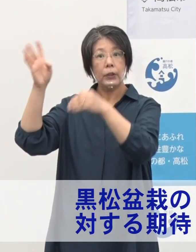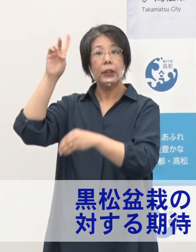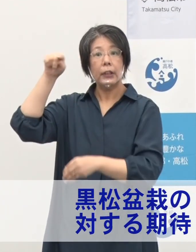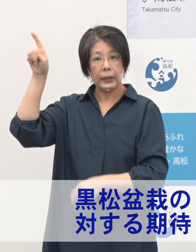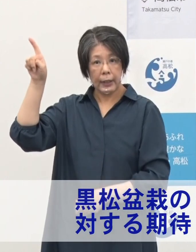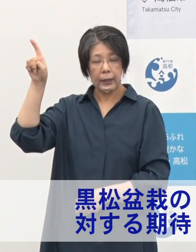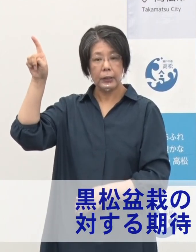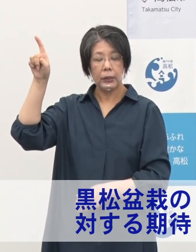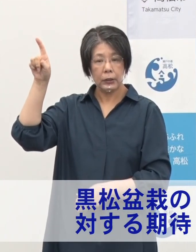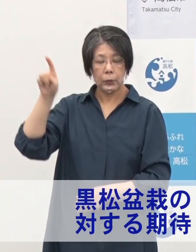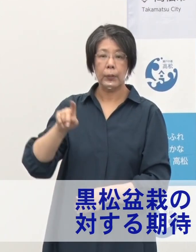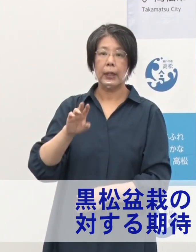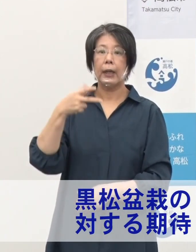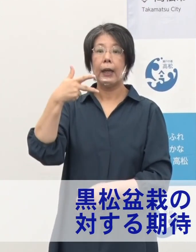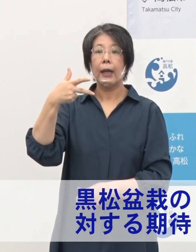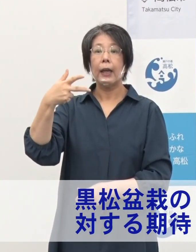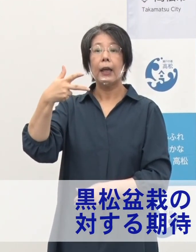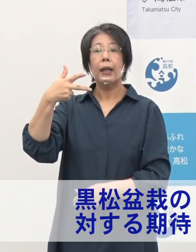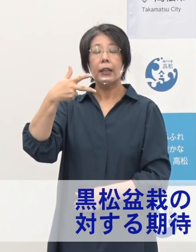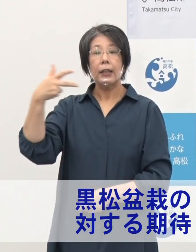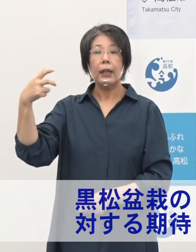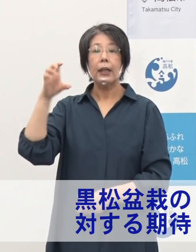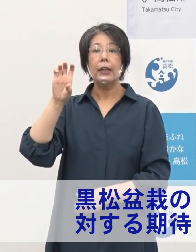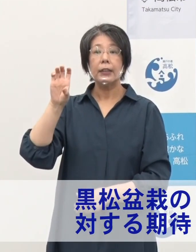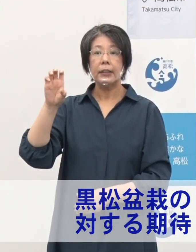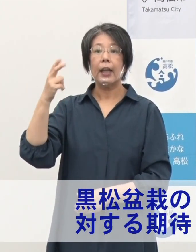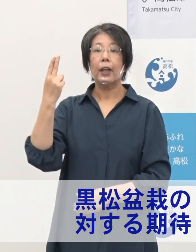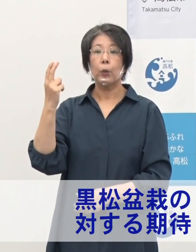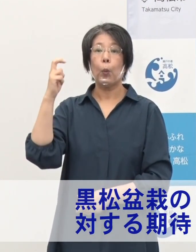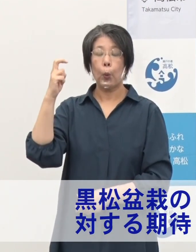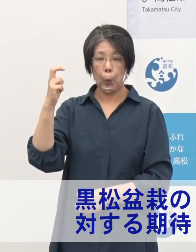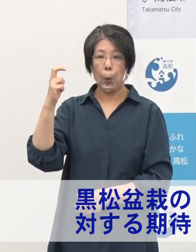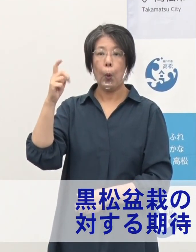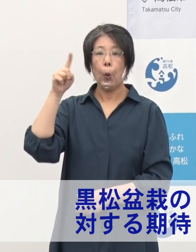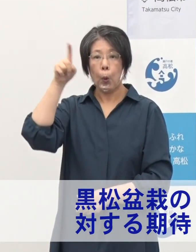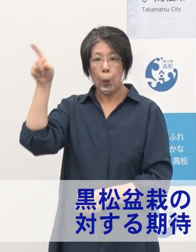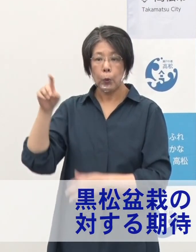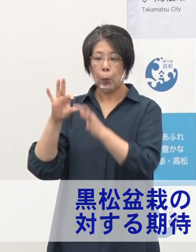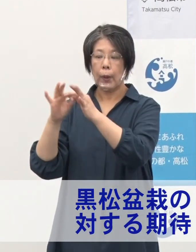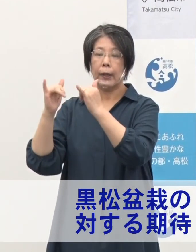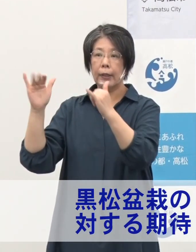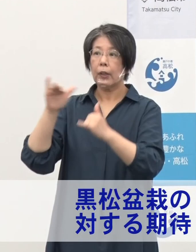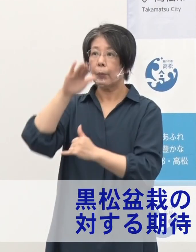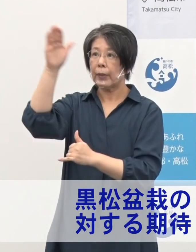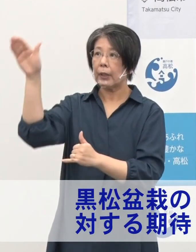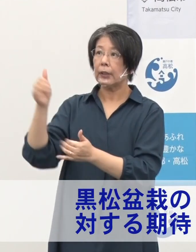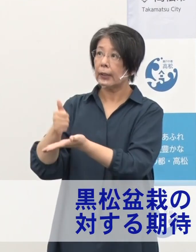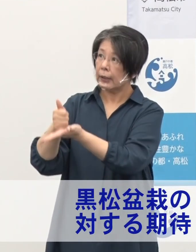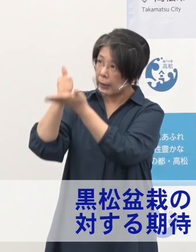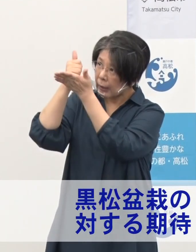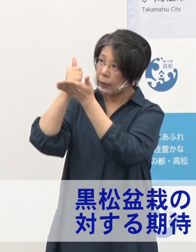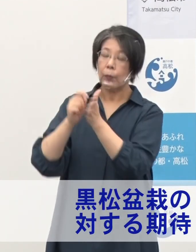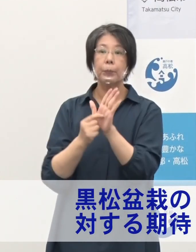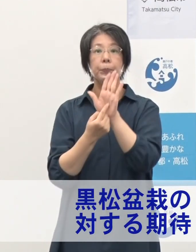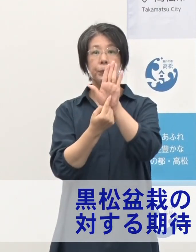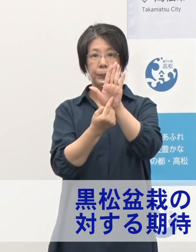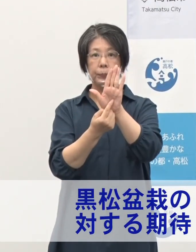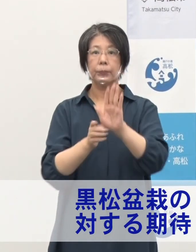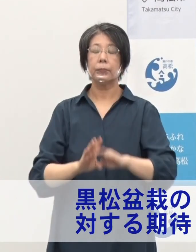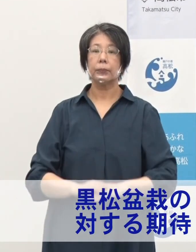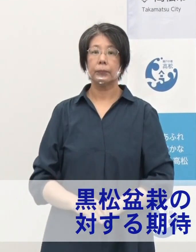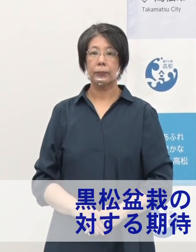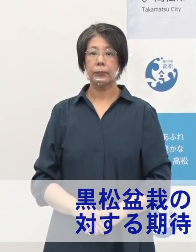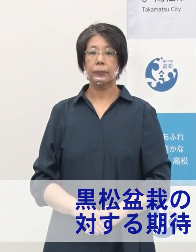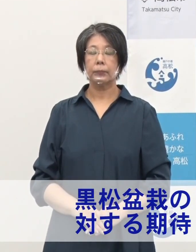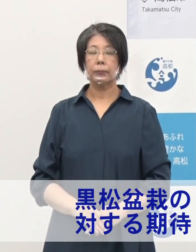の関係者の皆様方に心から感謝申し上げたいと言うニーズを塗るところでございますただあの